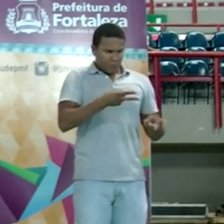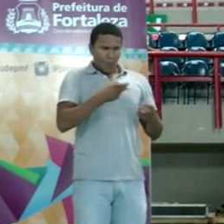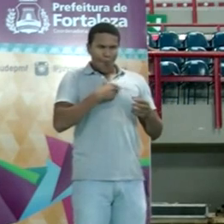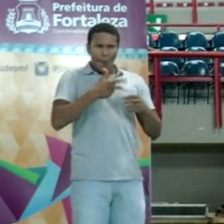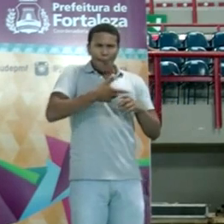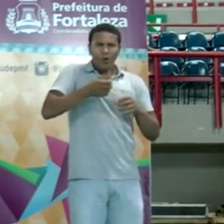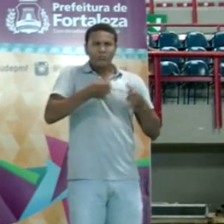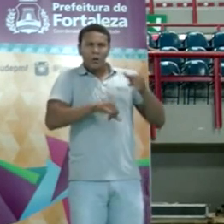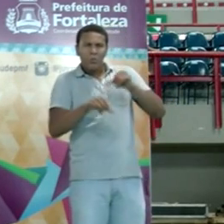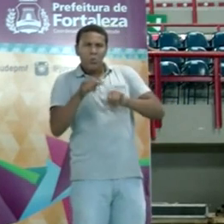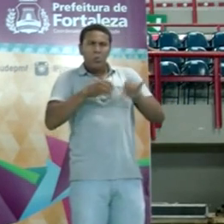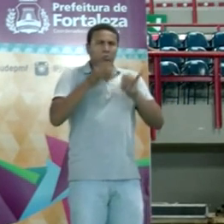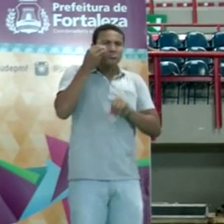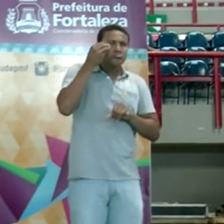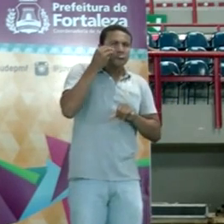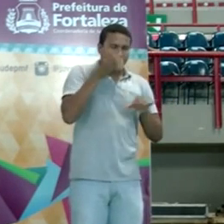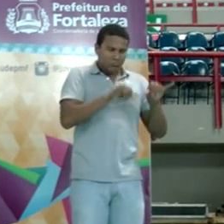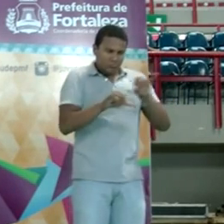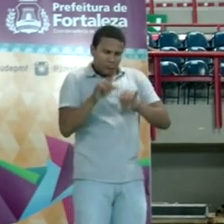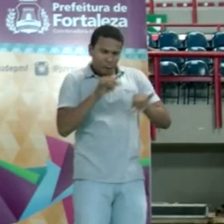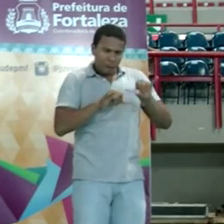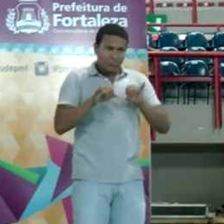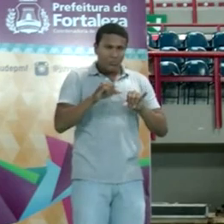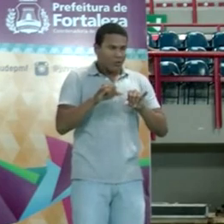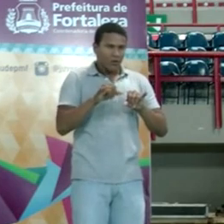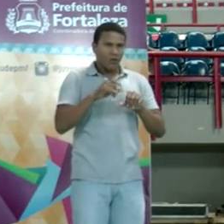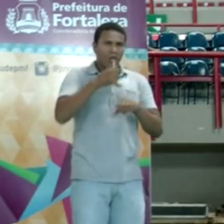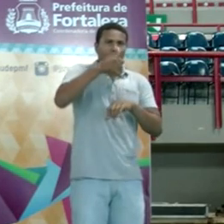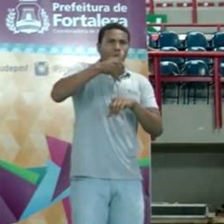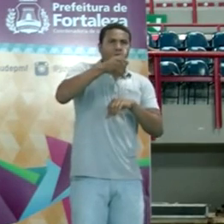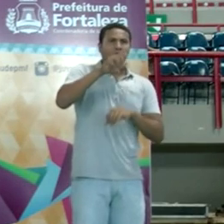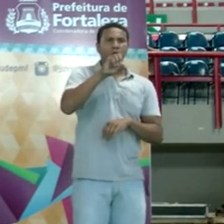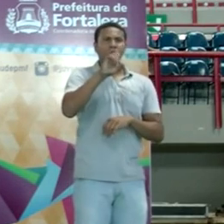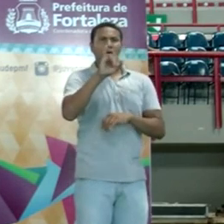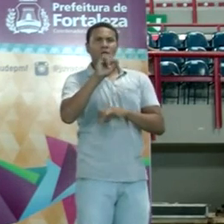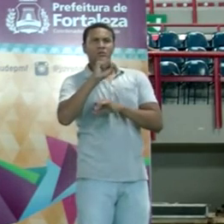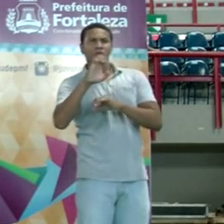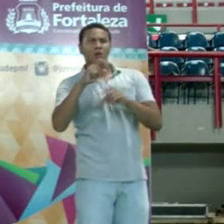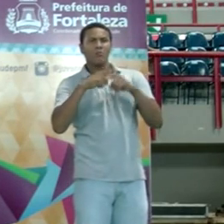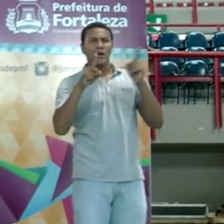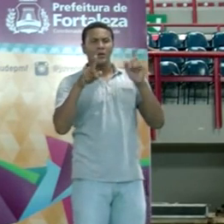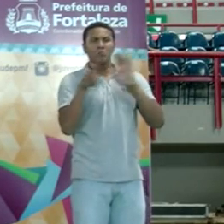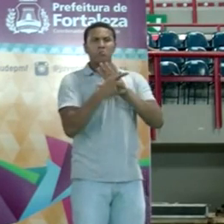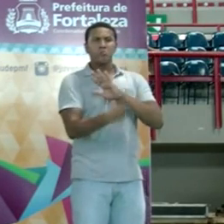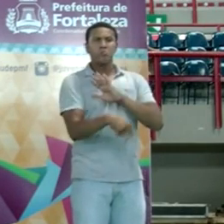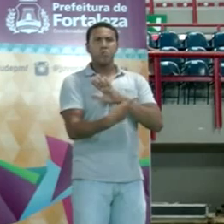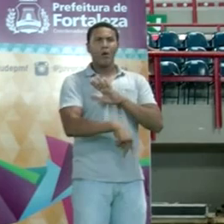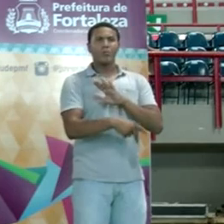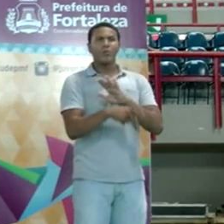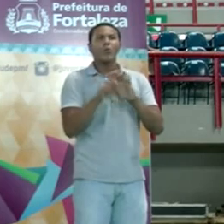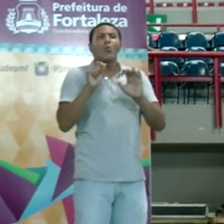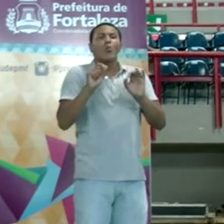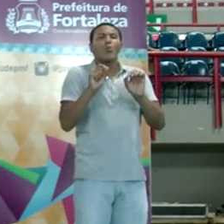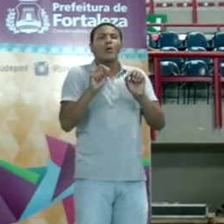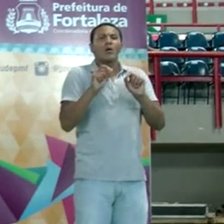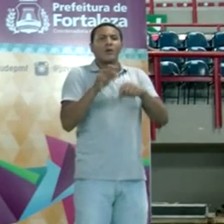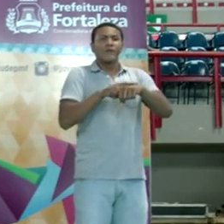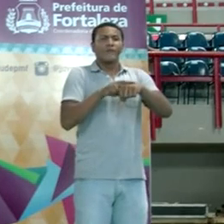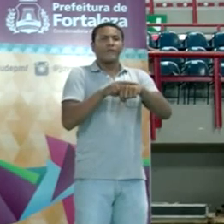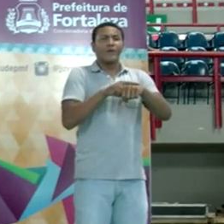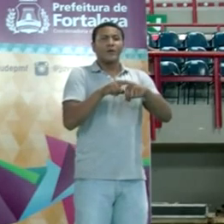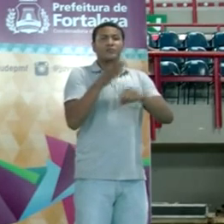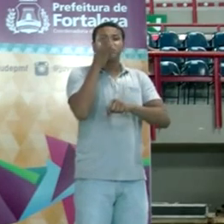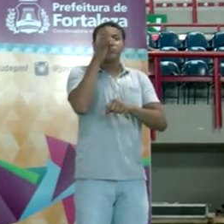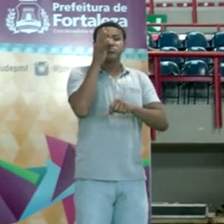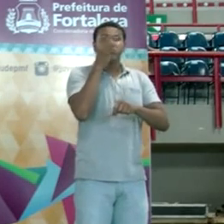maneira simples, é um óleo diesel, só que feito de vegetais, tirado de óleo como de qualquer